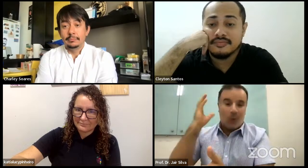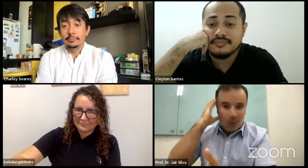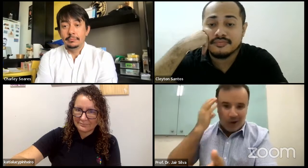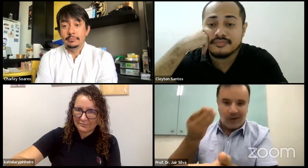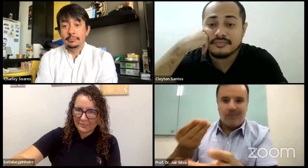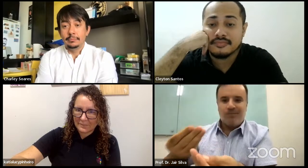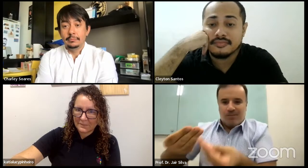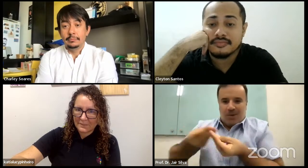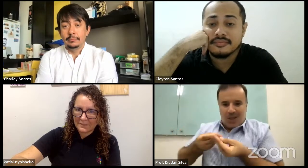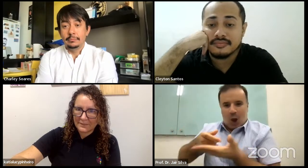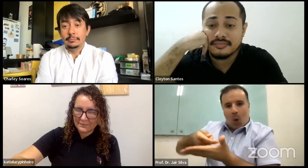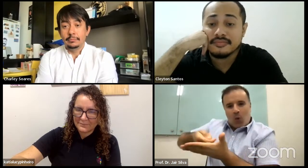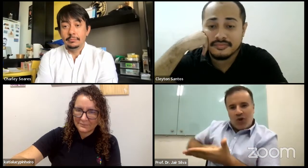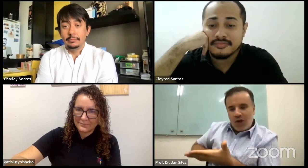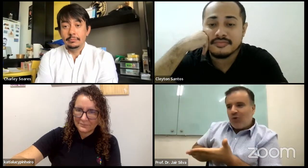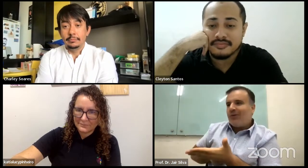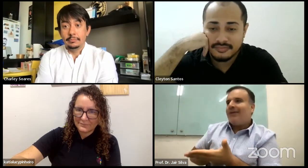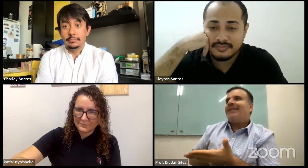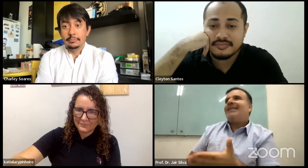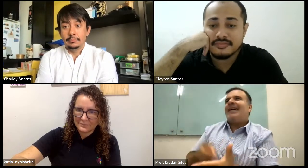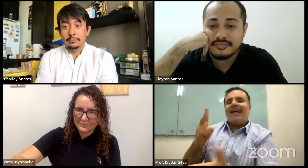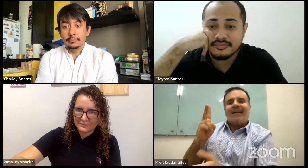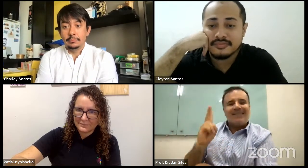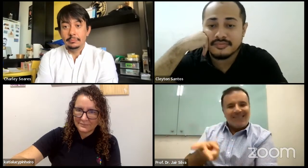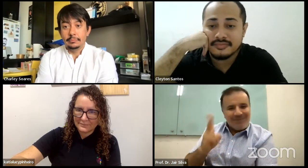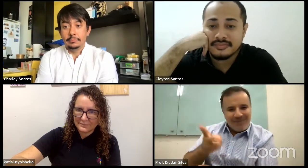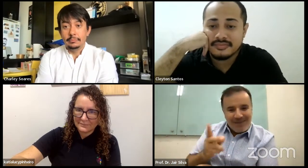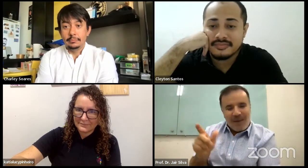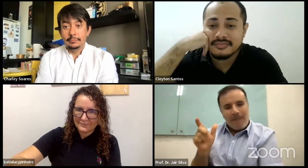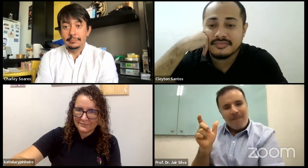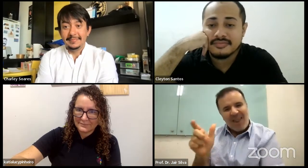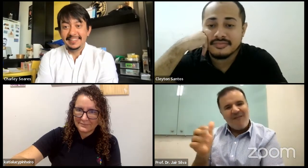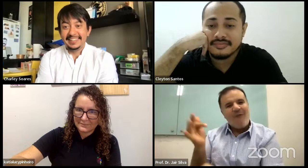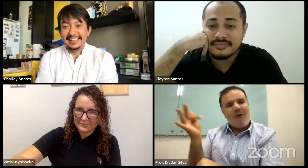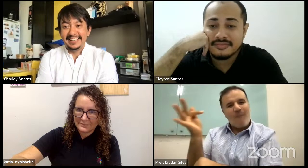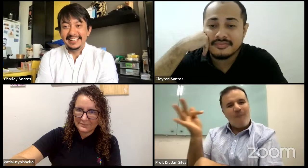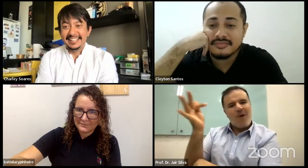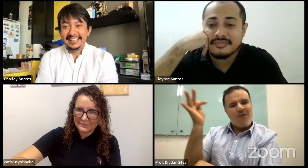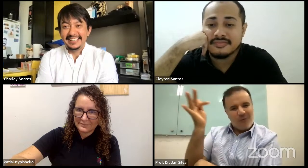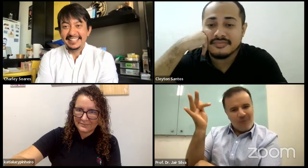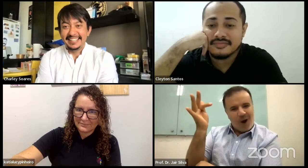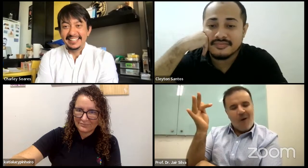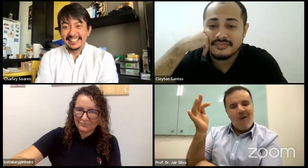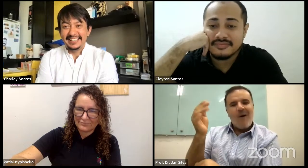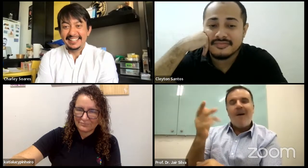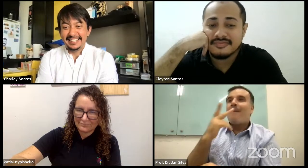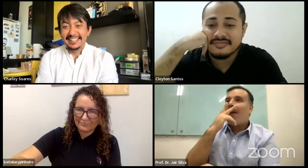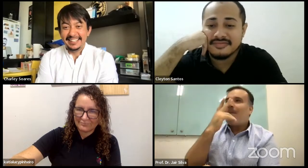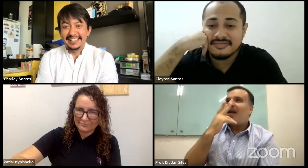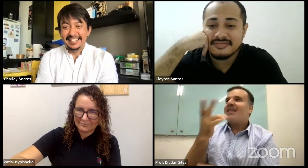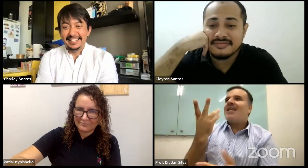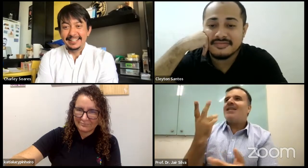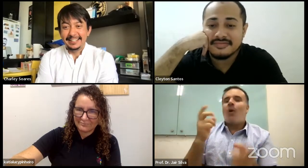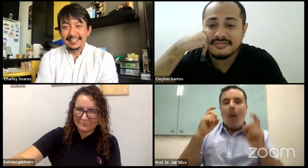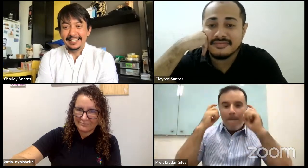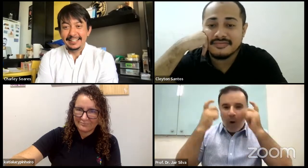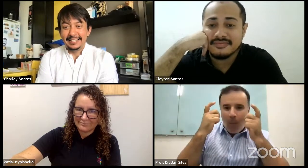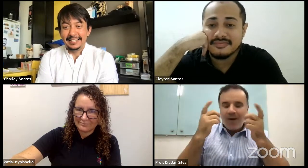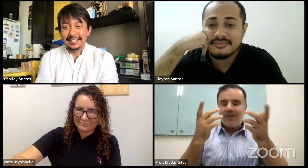você colocou. Eu compreendo de fato, e eu quando recebi o texto, né, e eu vi essa